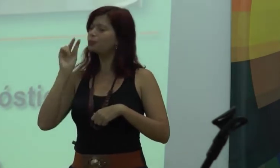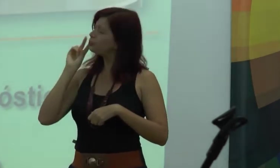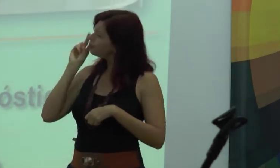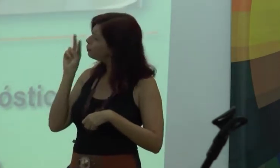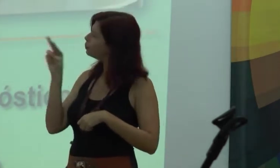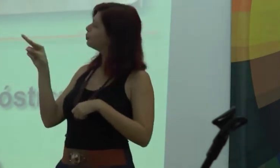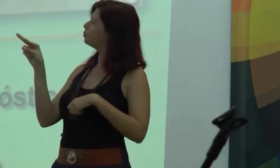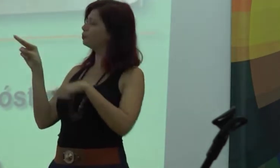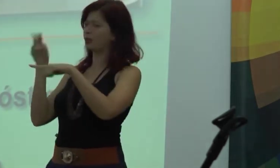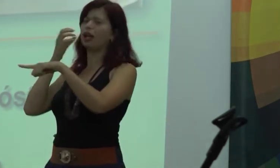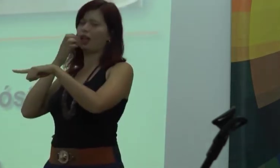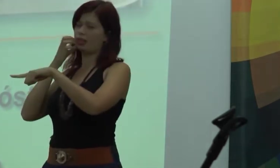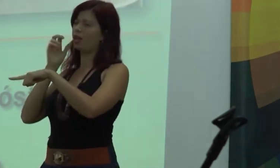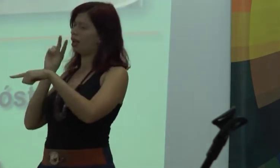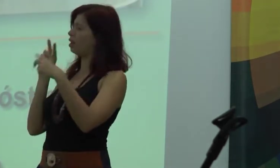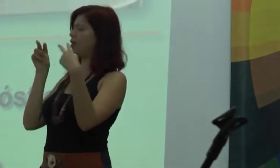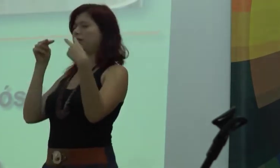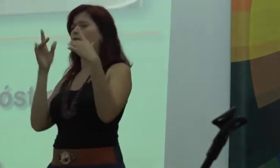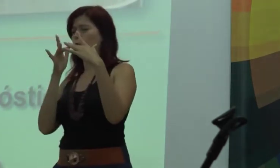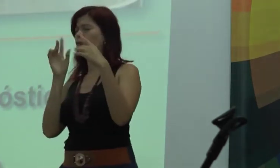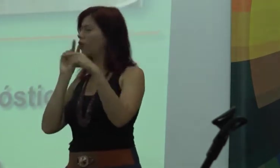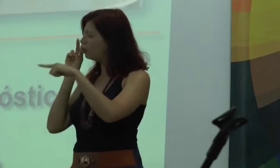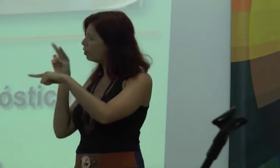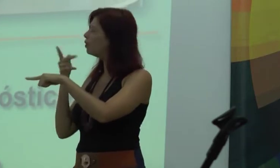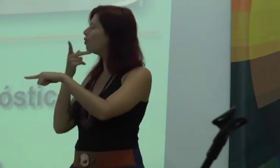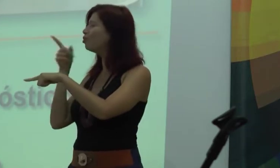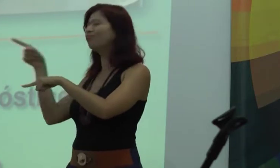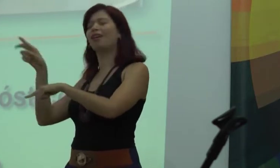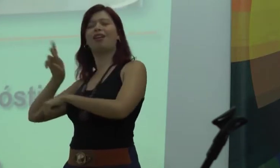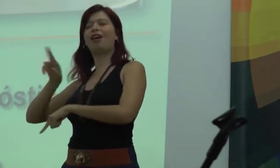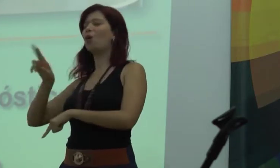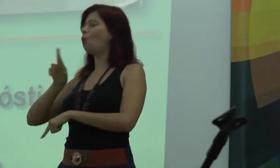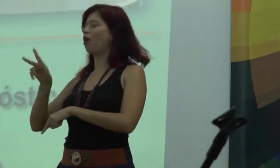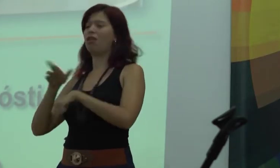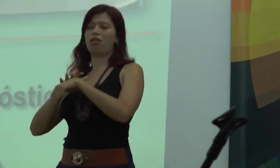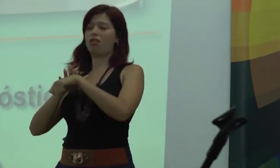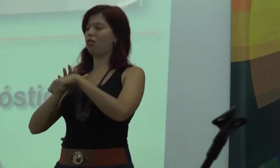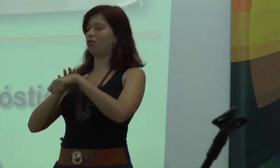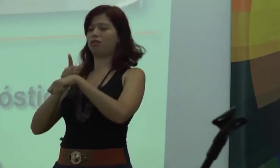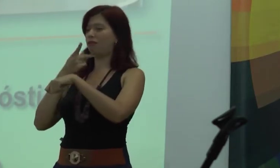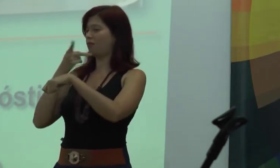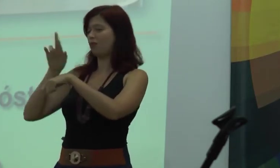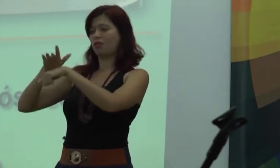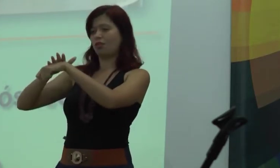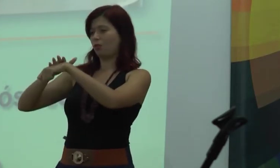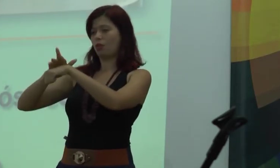sonâmbula. E então Kardec, quando teve contato com ela,